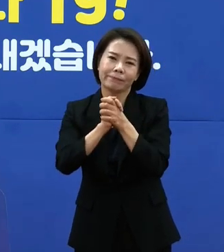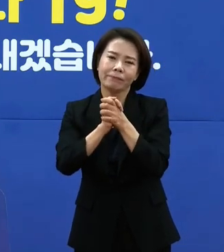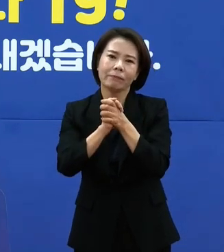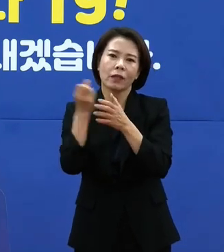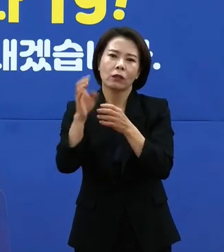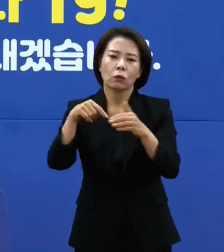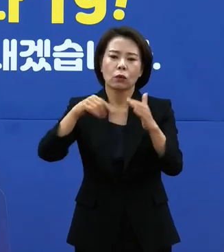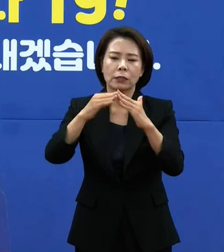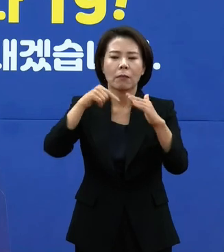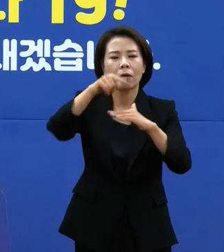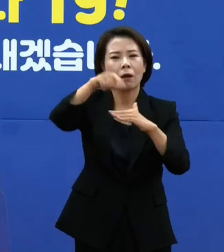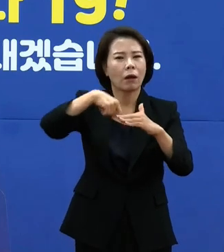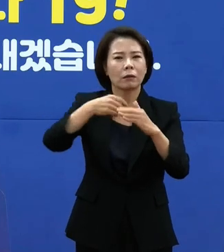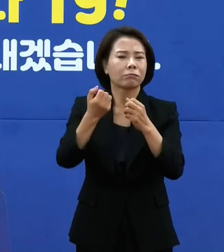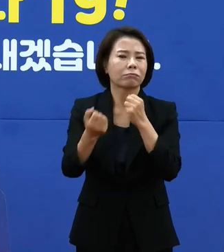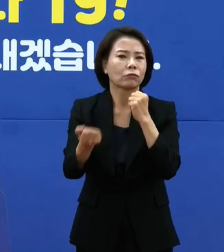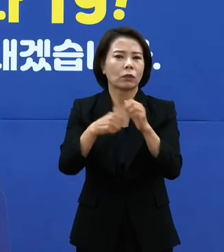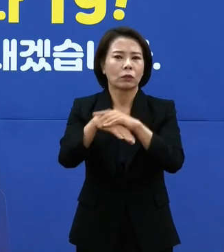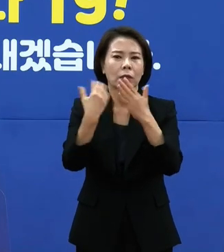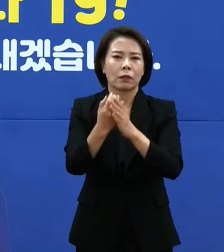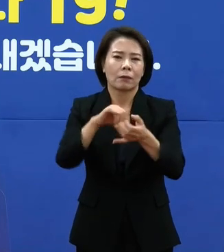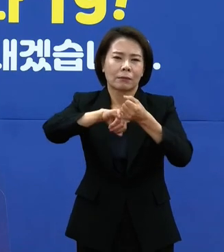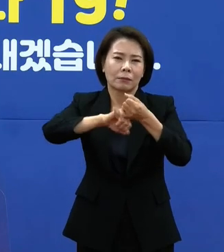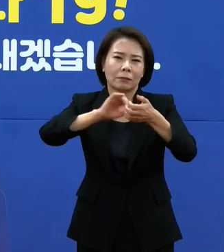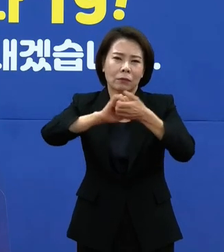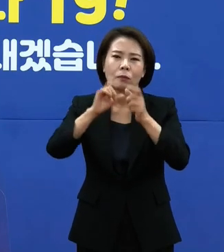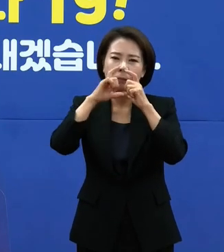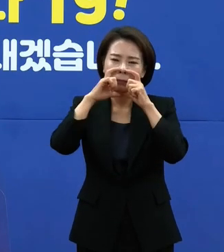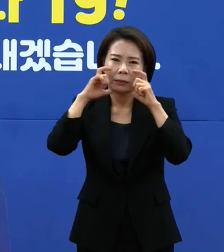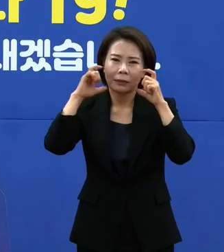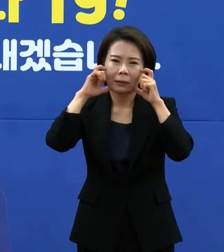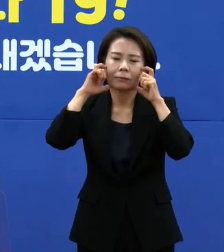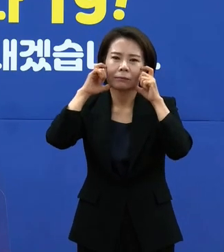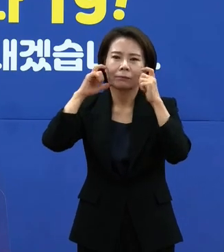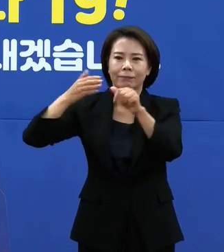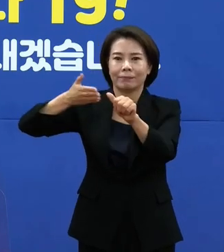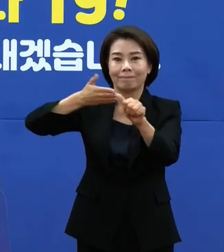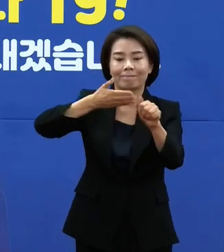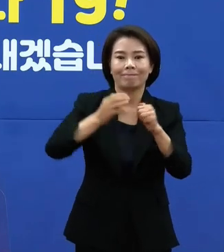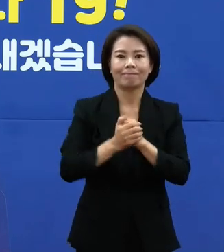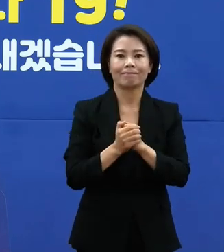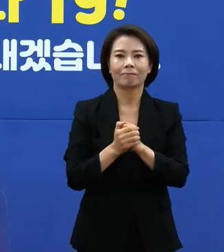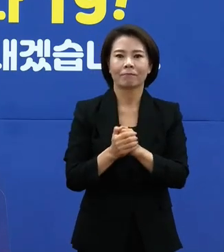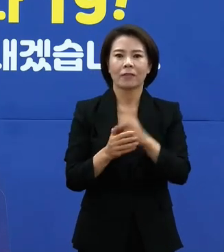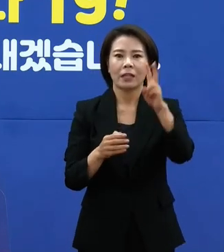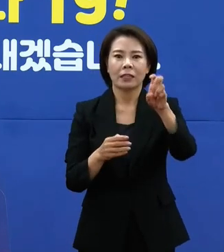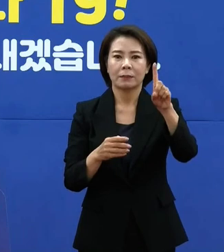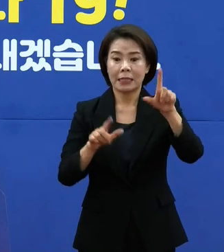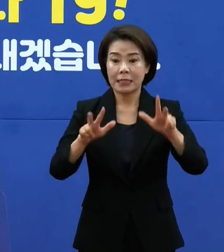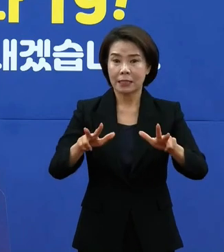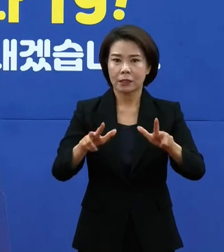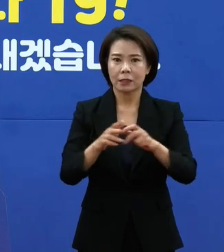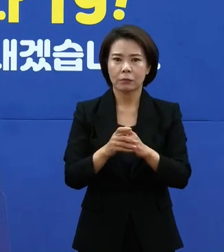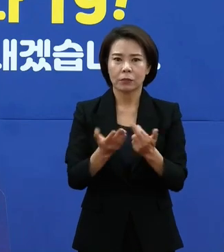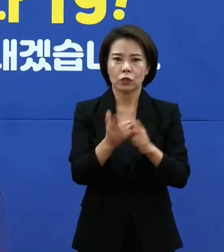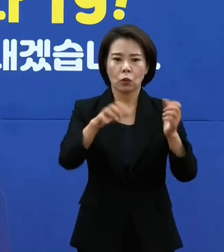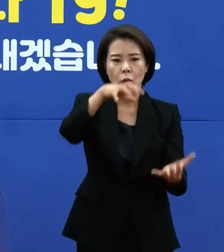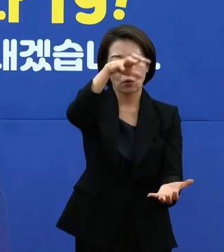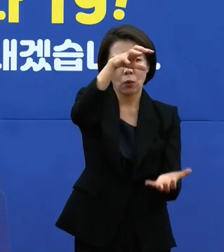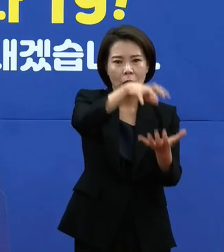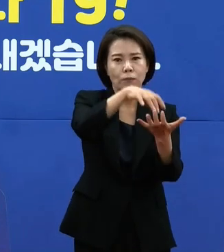실내외를 막론하고 반드시 마스크를 착용해 주시길 부탁드립니다. 21일 오전 11시 현재 도내 누적